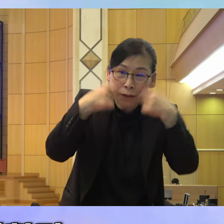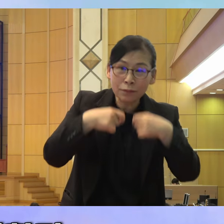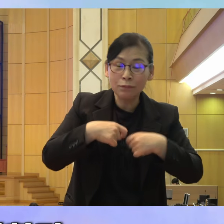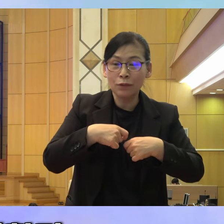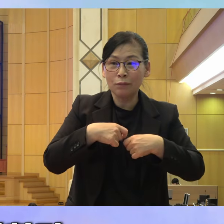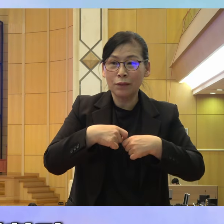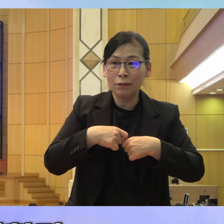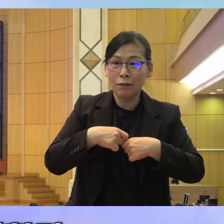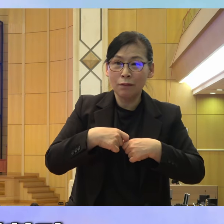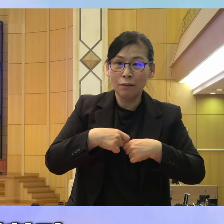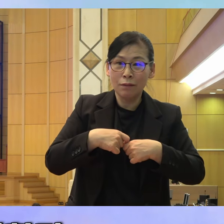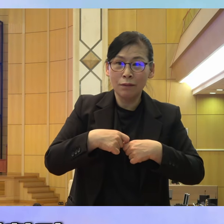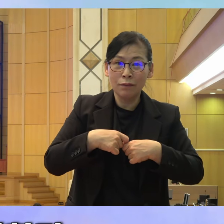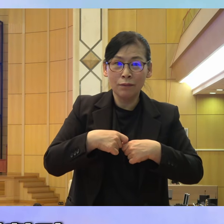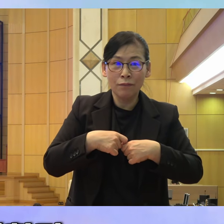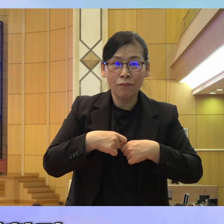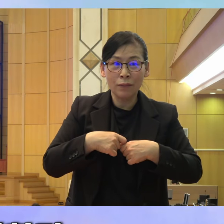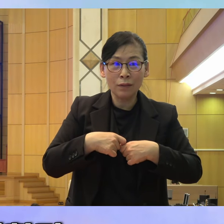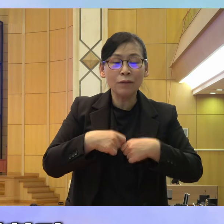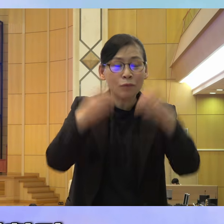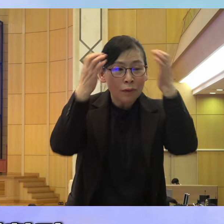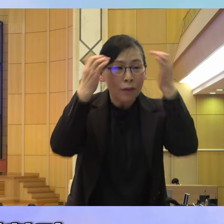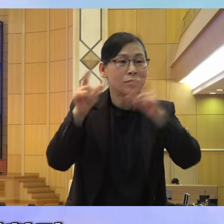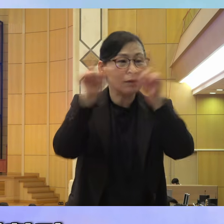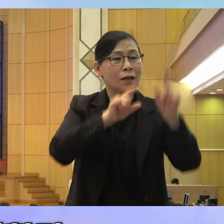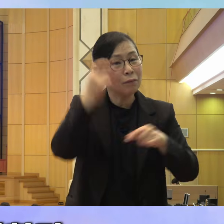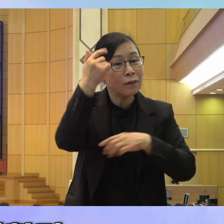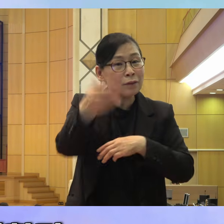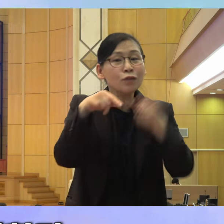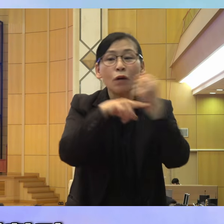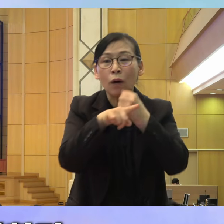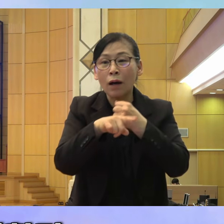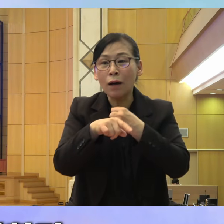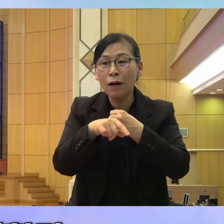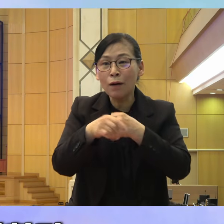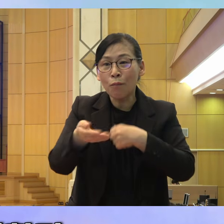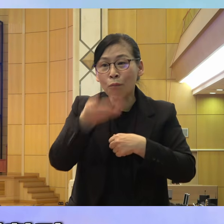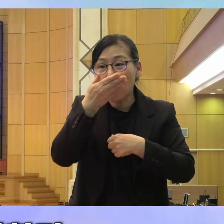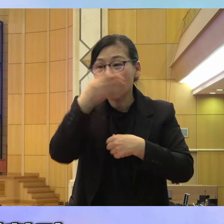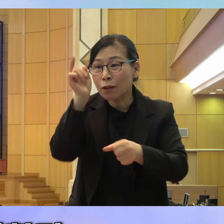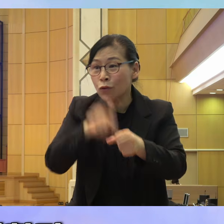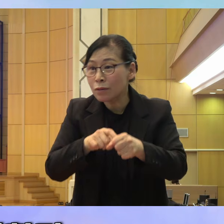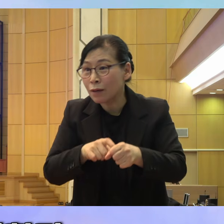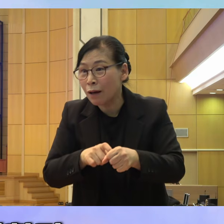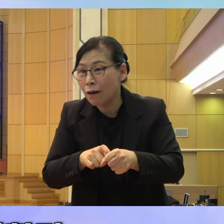흘려가면서 그렇게 삽니까? 먹는 것만 가지고